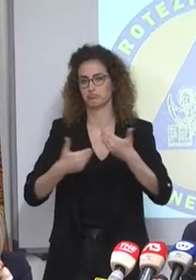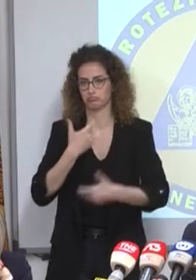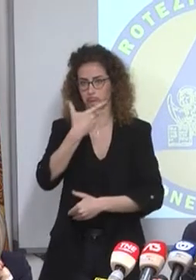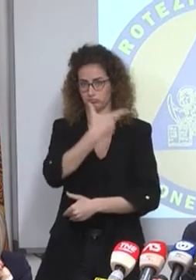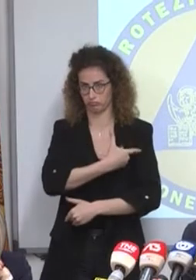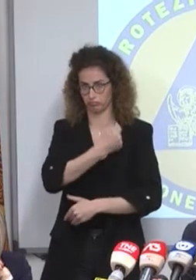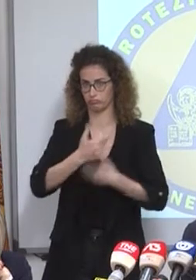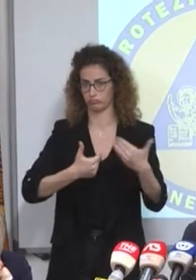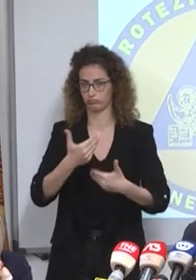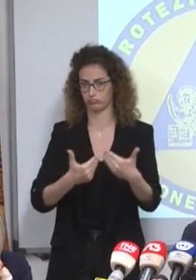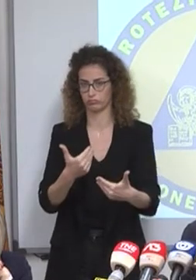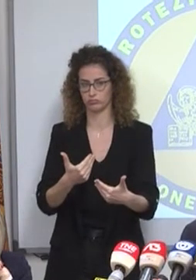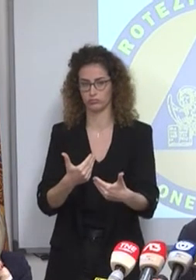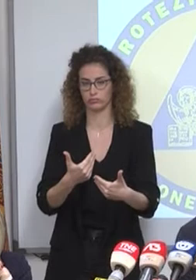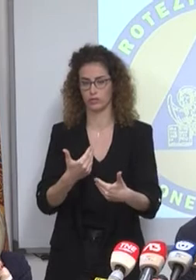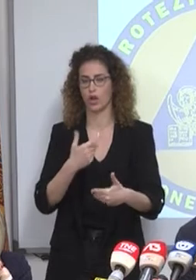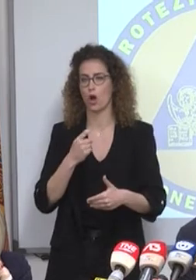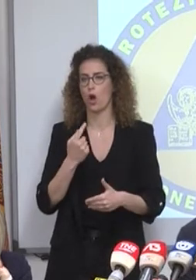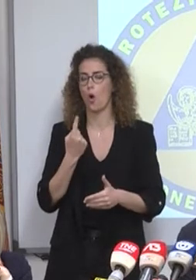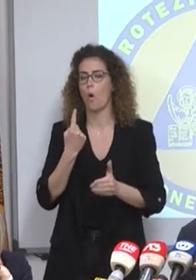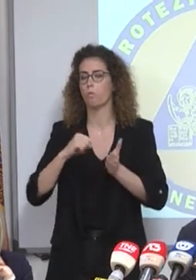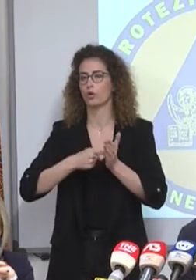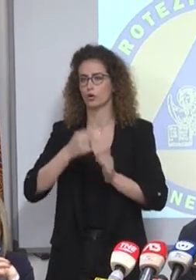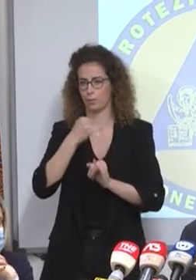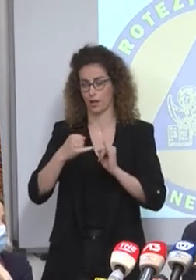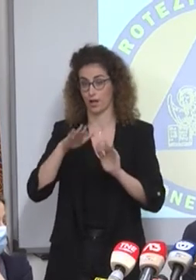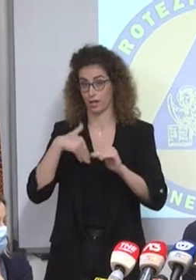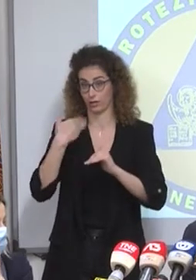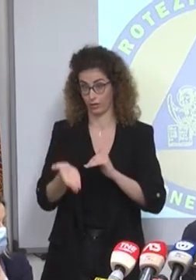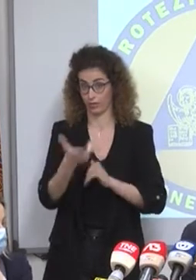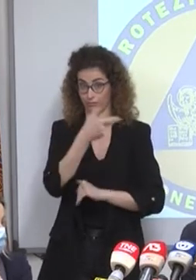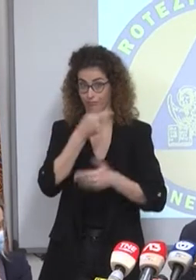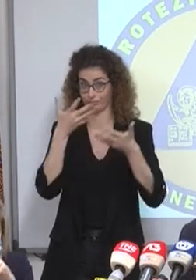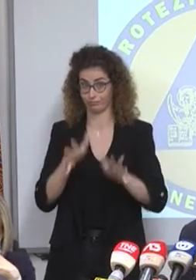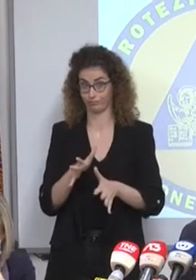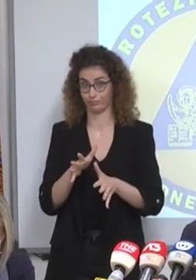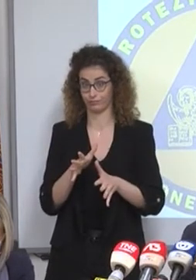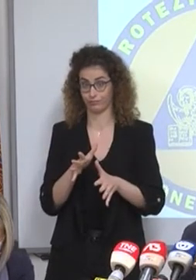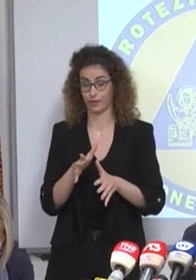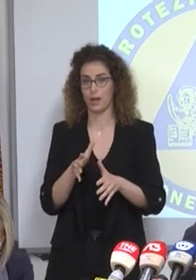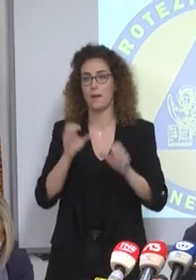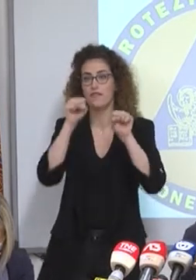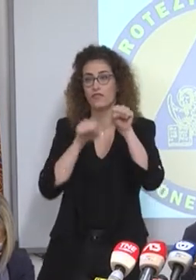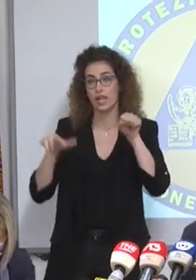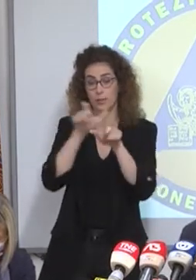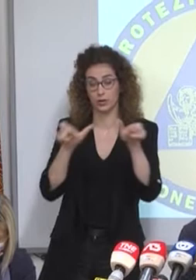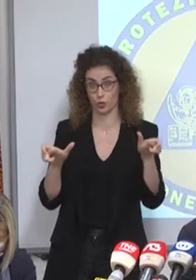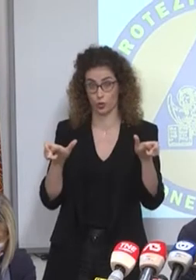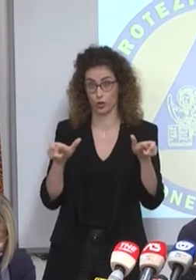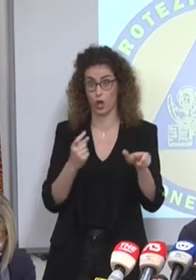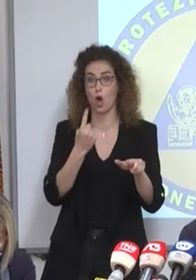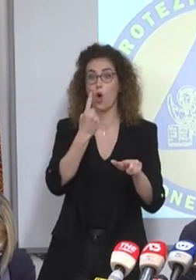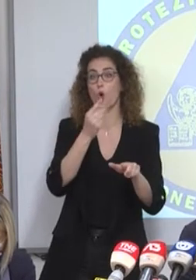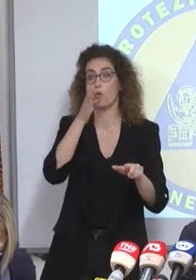vaccinazioni abbiamo passato il milione e mezzo giusto di vaccini quindi un terzo dei veneti lo diciamo con orgoglio